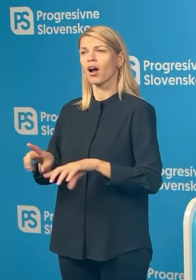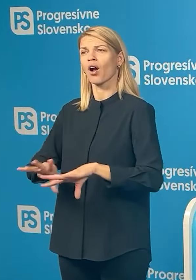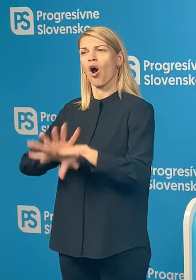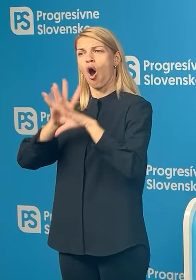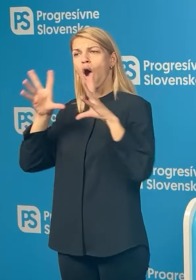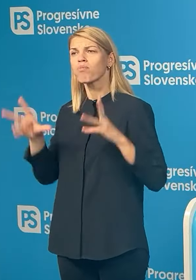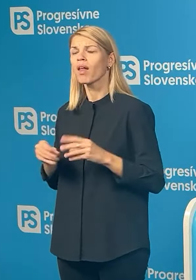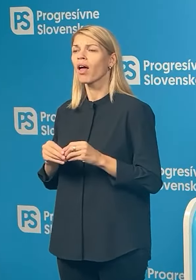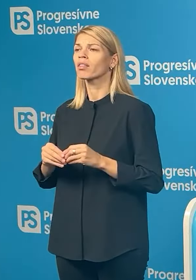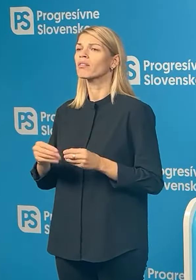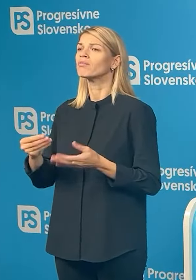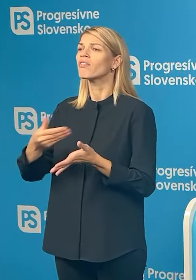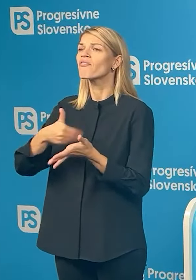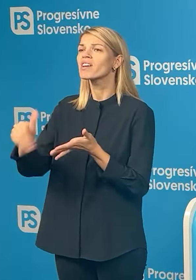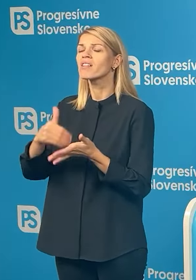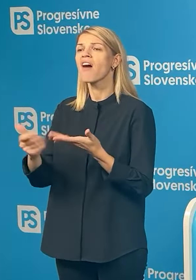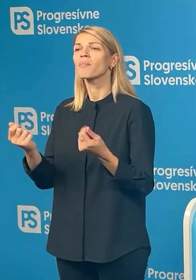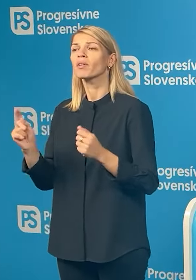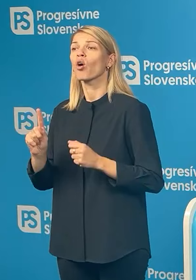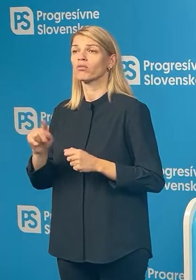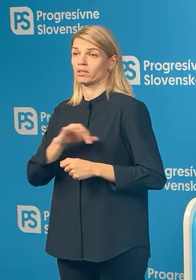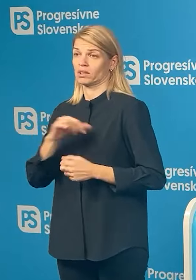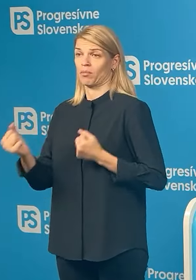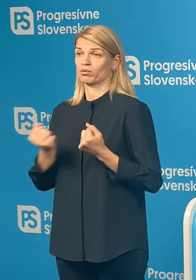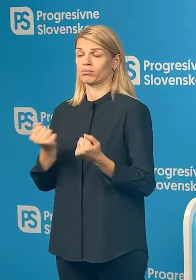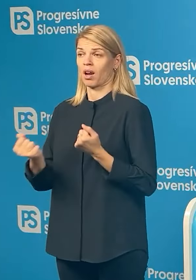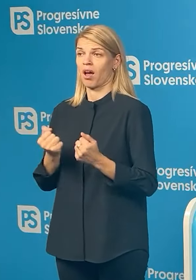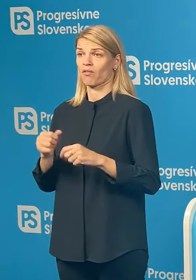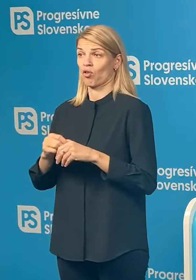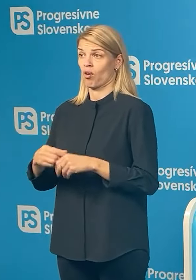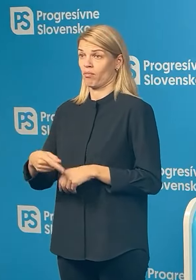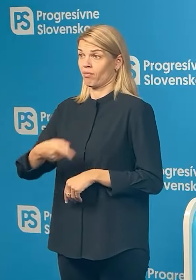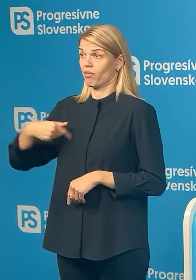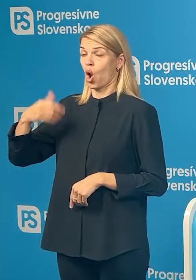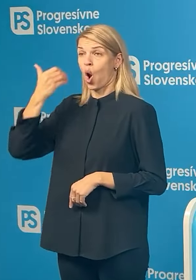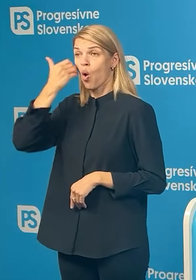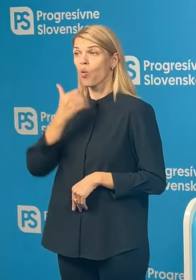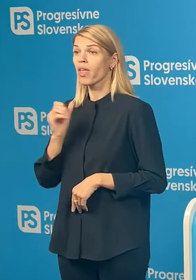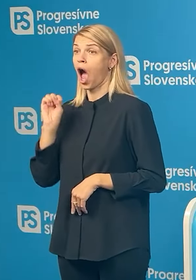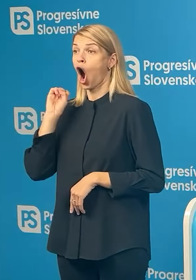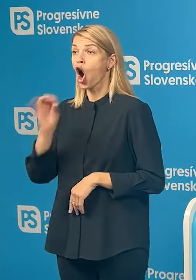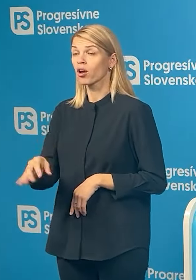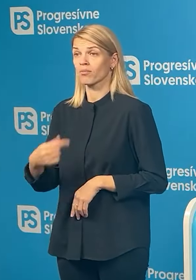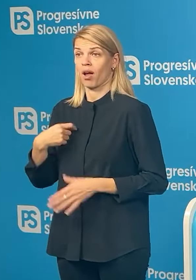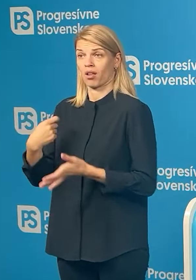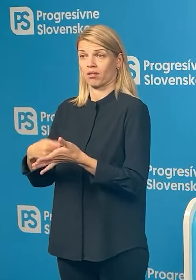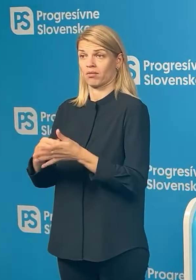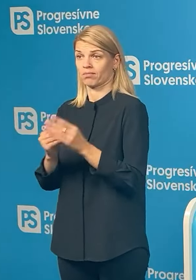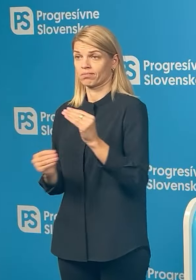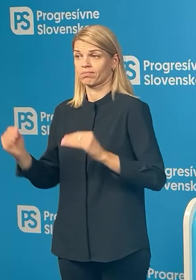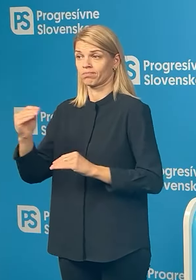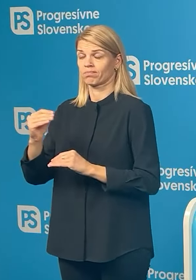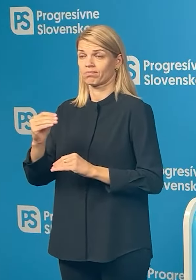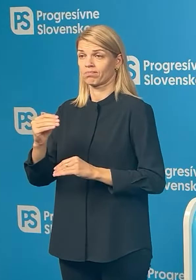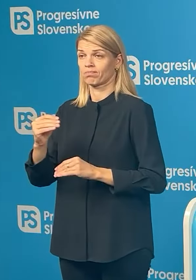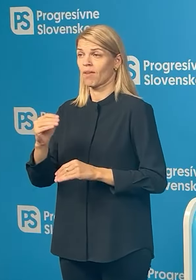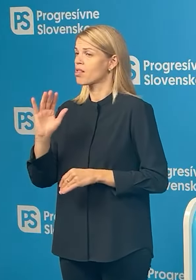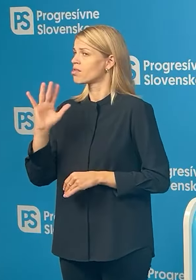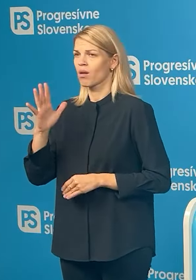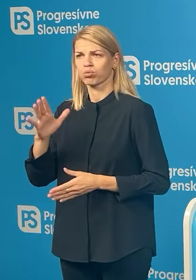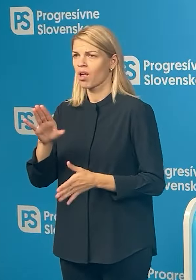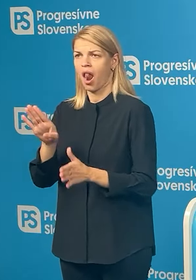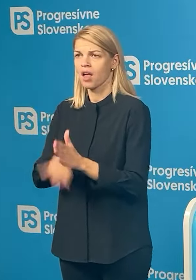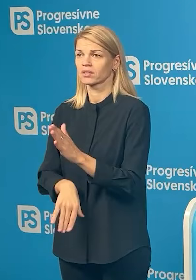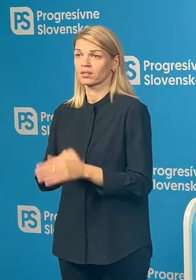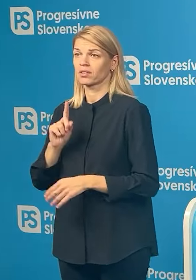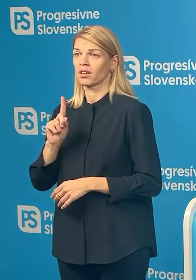na účet samospráv, čiže to my všetci zaplatíme v poplatkoch za odpad a nebude to lacné. Verte mi, nebude to